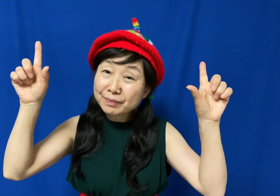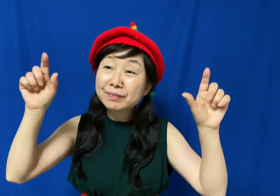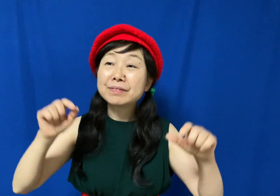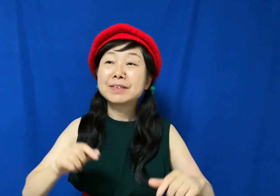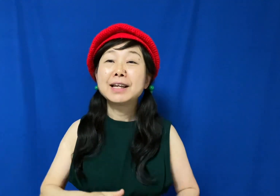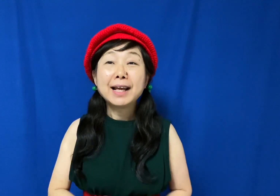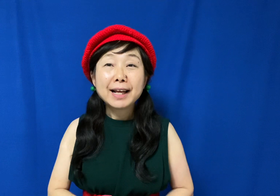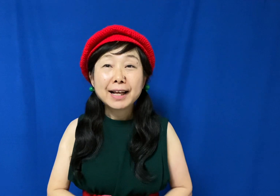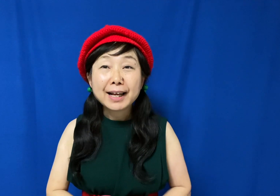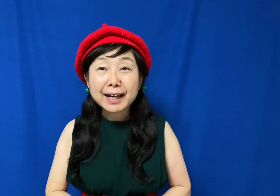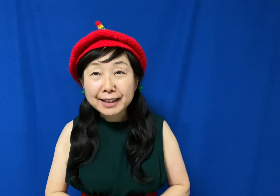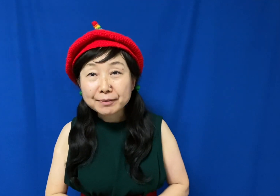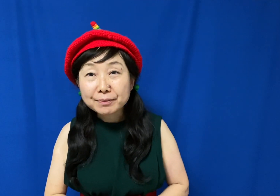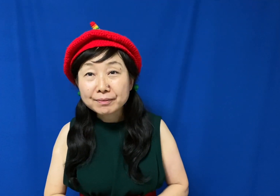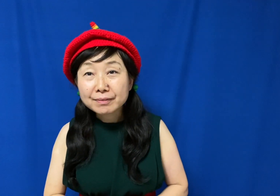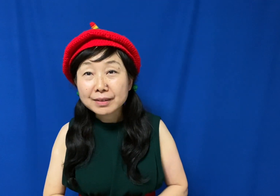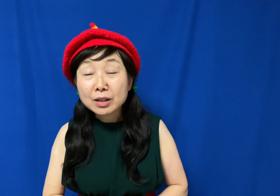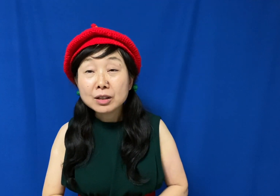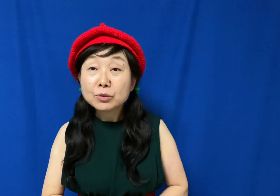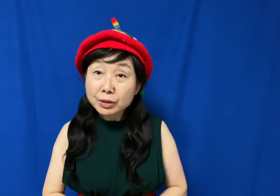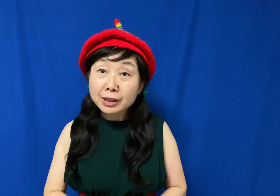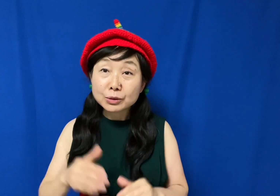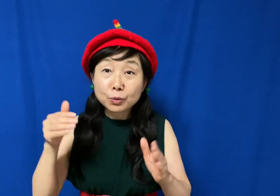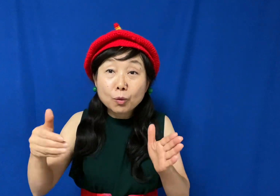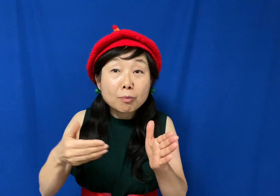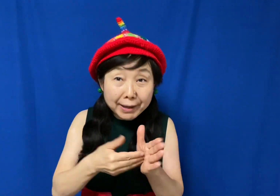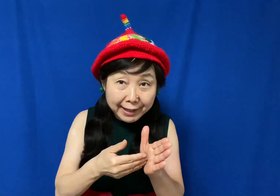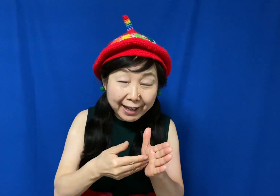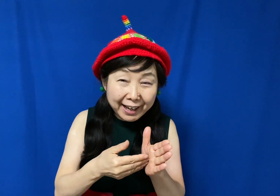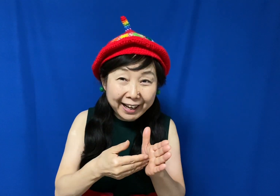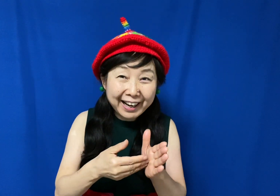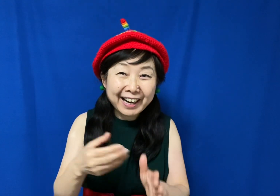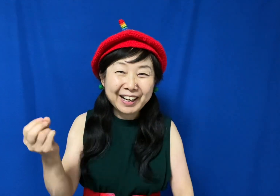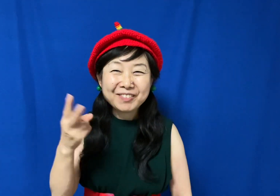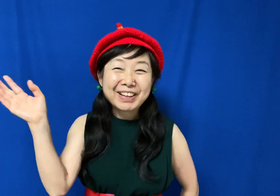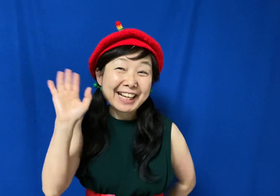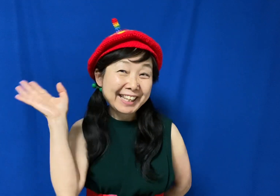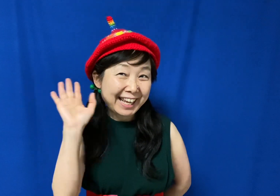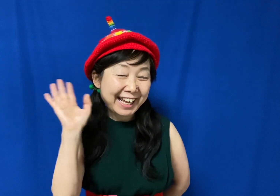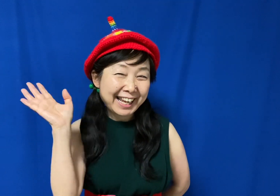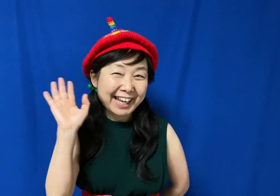はい、とりあえずここまで、またねー。